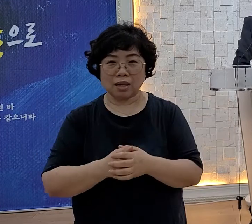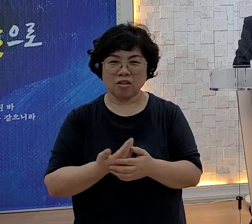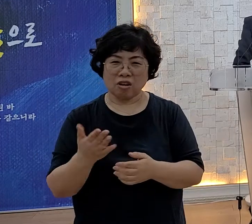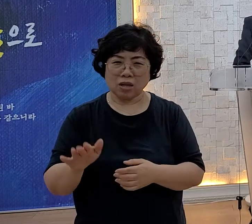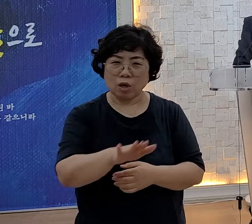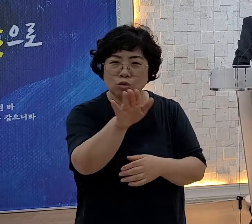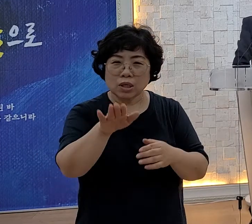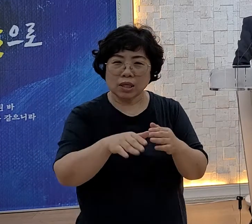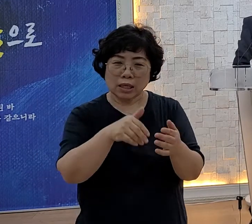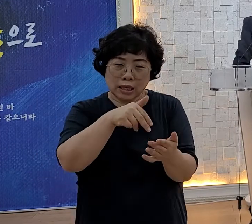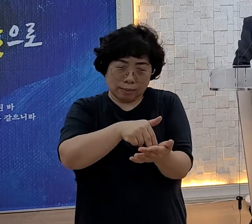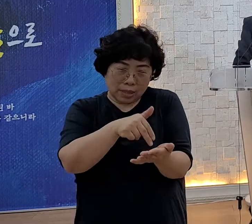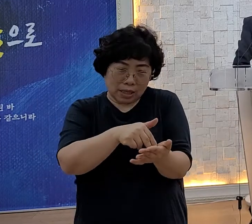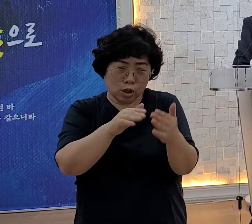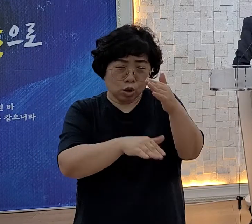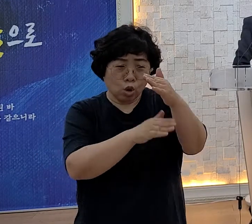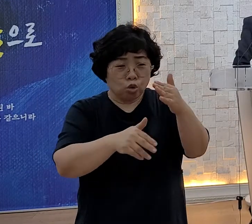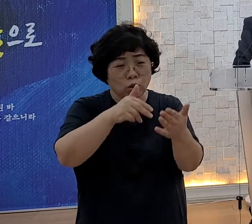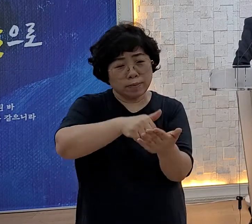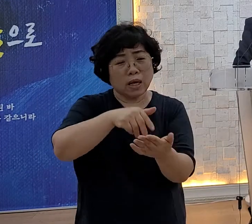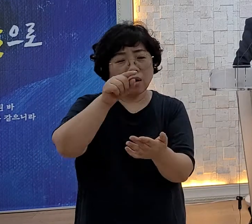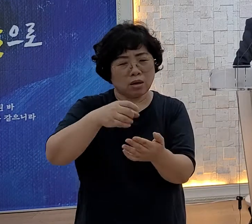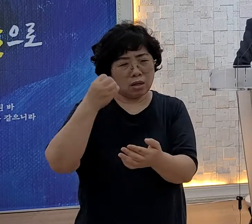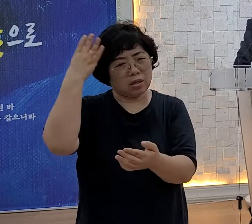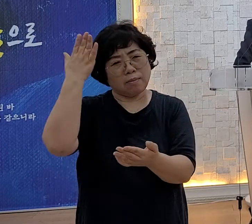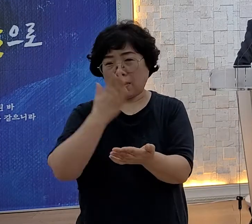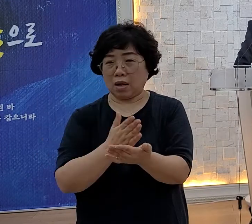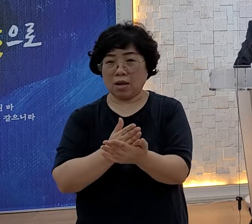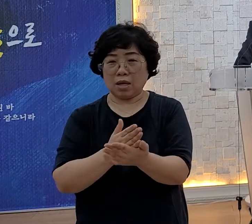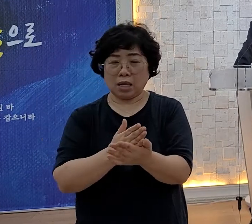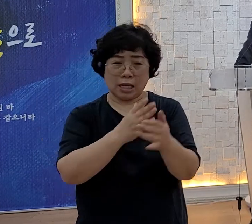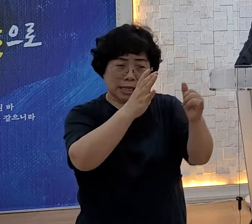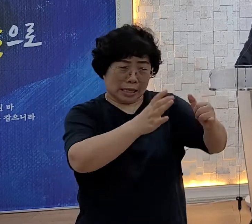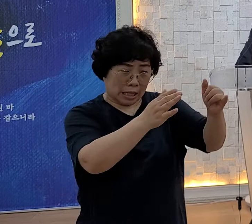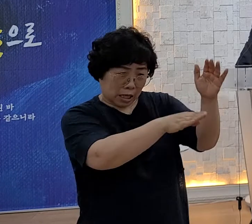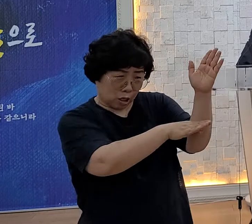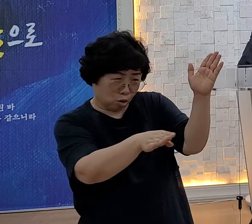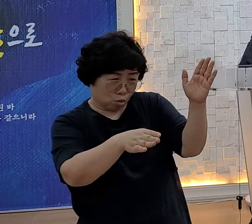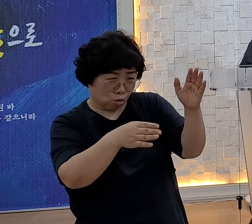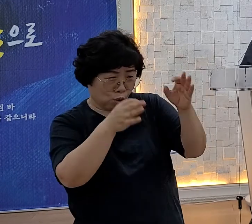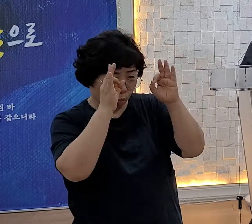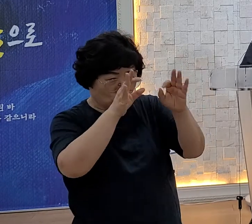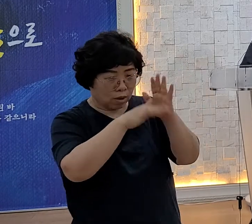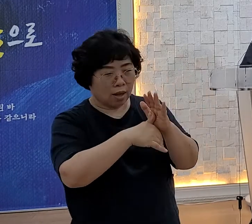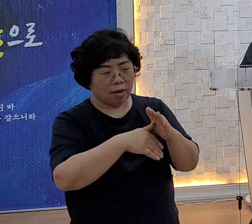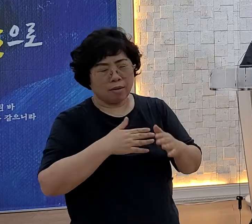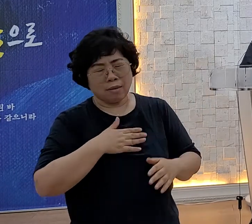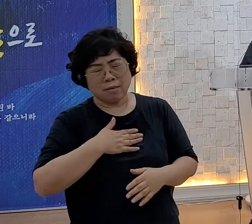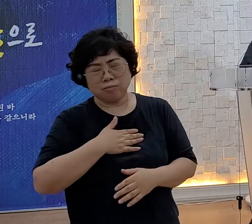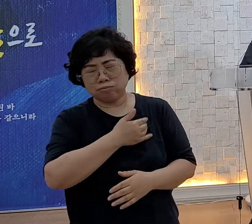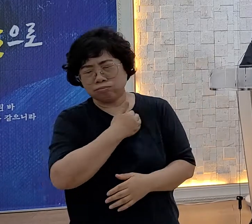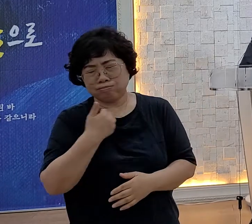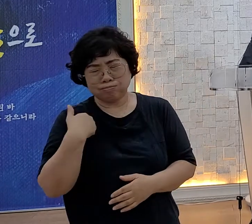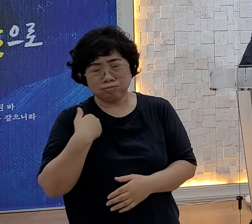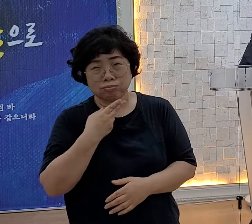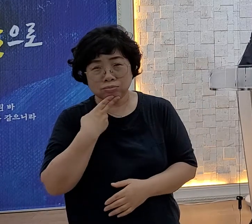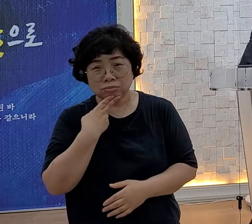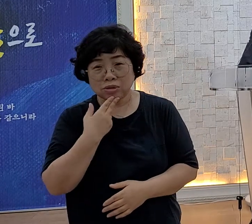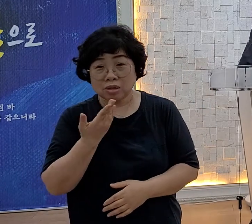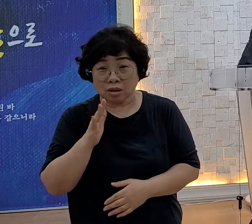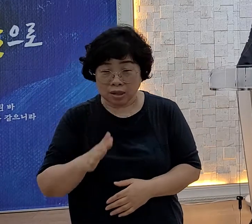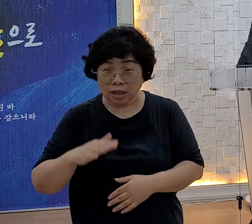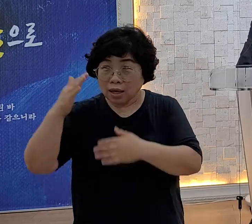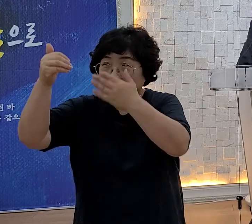됩니다. 세상적으로 원리로 나를 바라보면 한없이 1점일 때가 있어요. 그러나